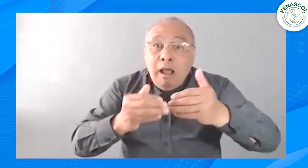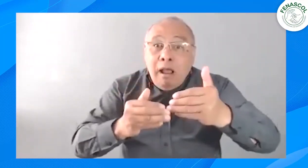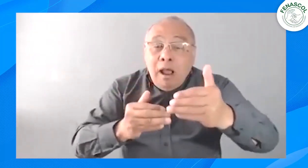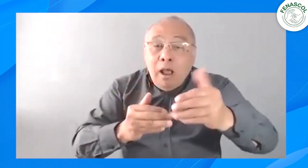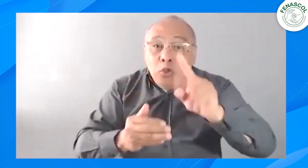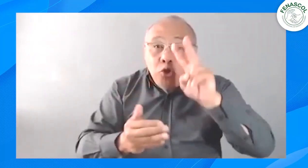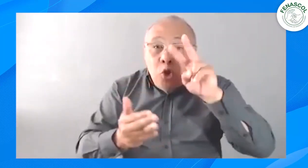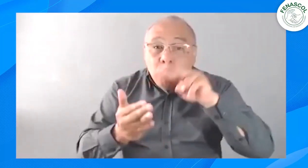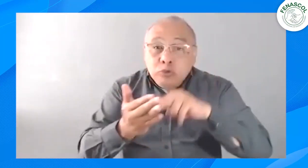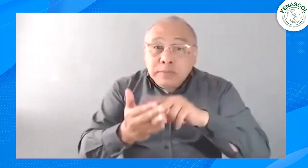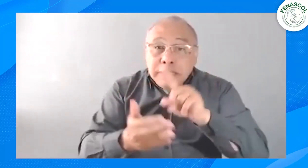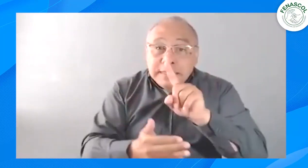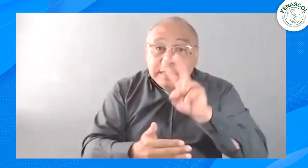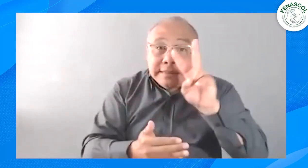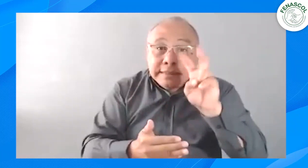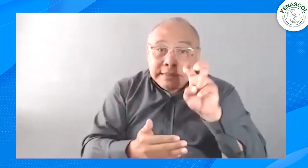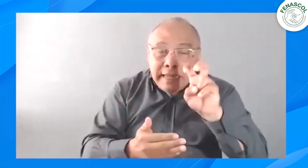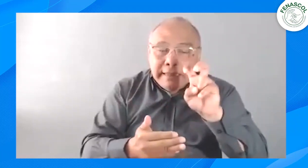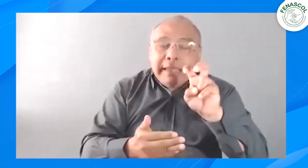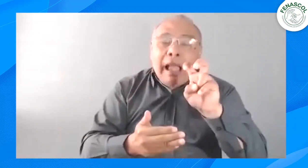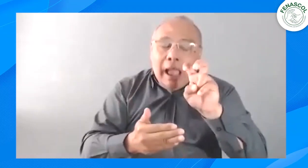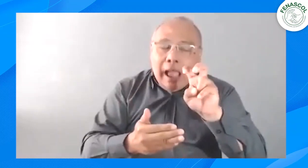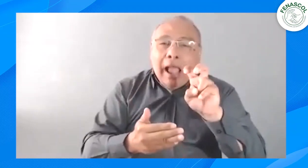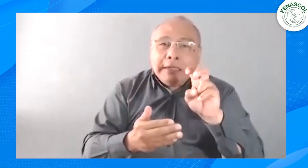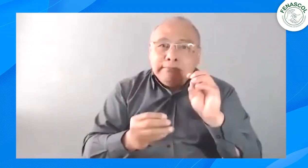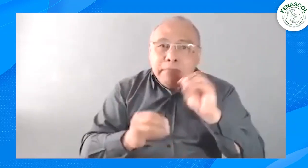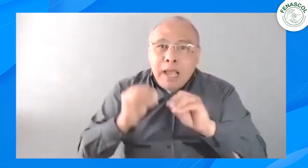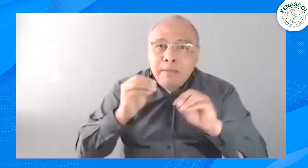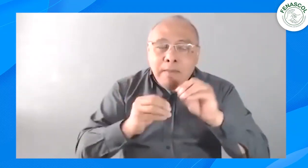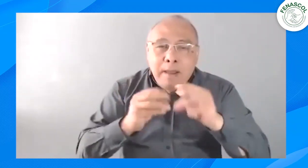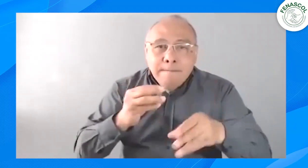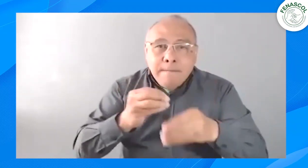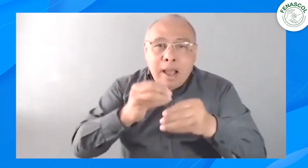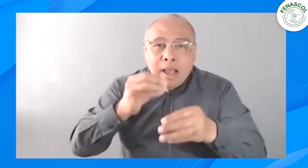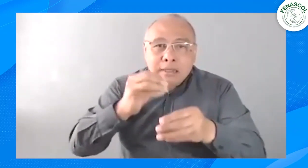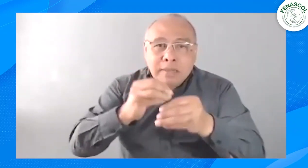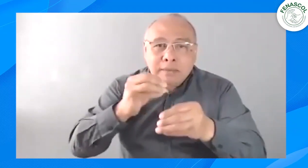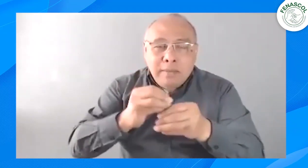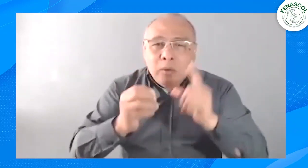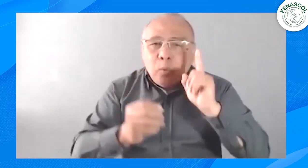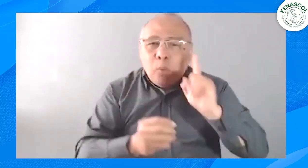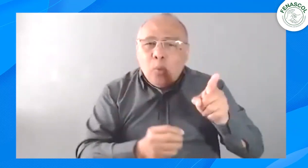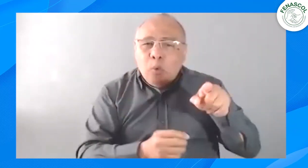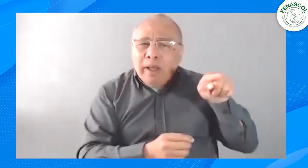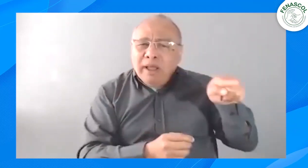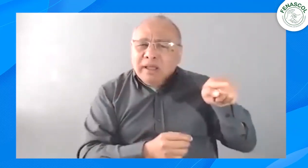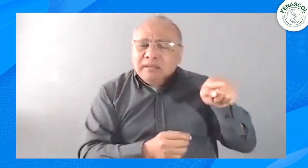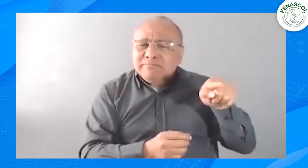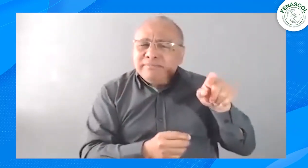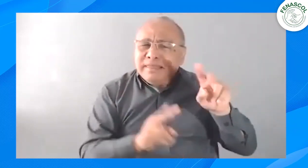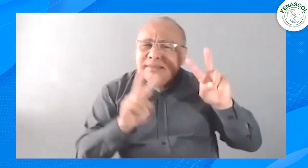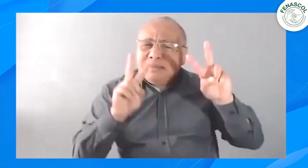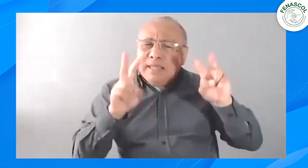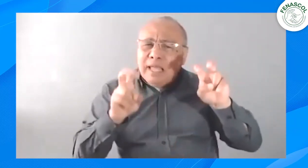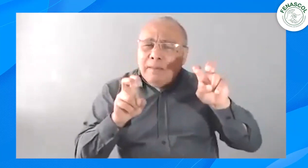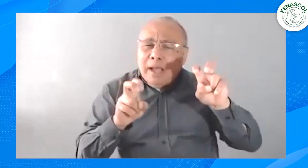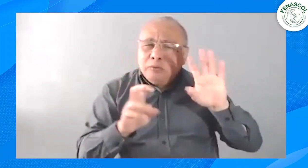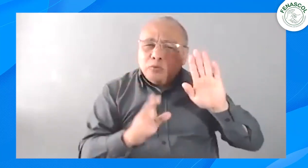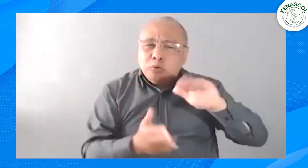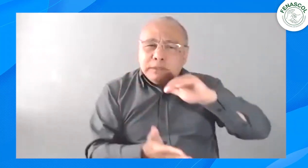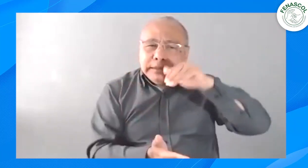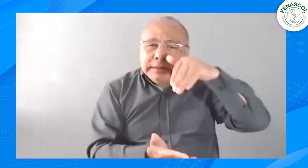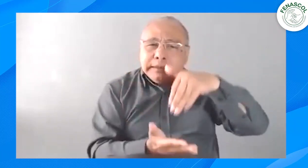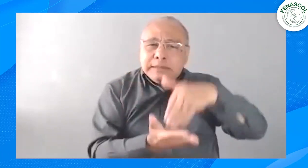un radio en 2017 con lo que los documentos que nosotros habíamos llevado previamente pues el tema